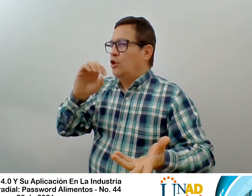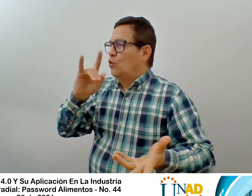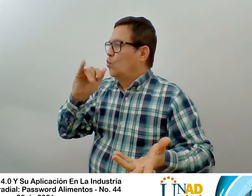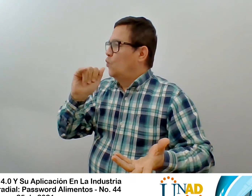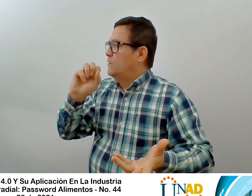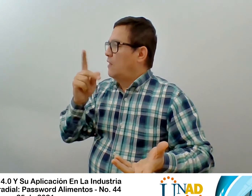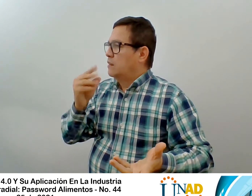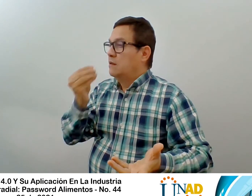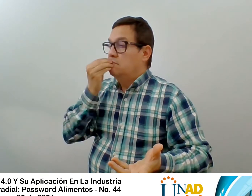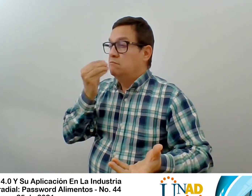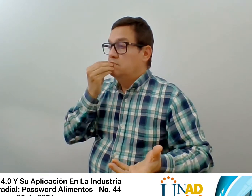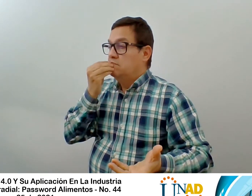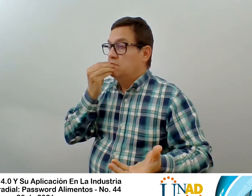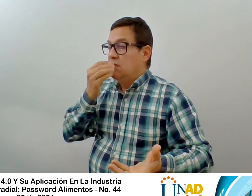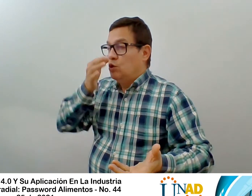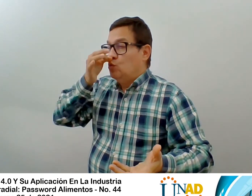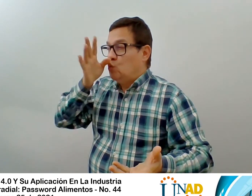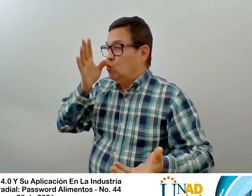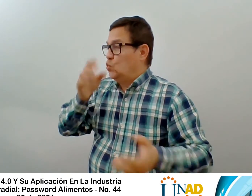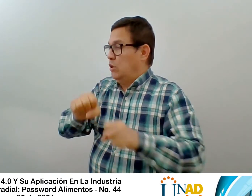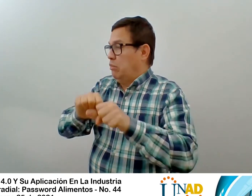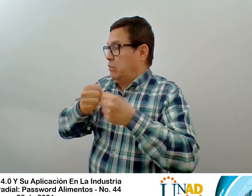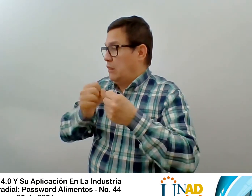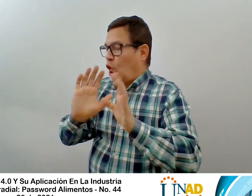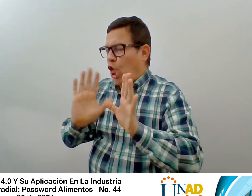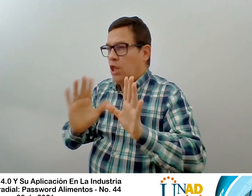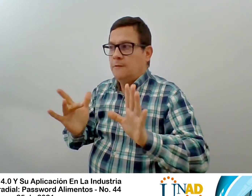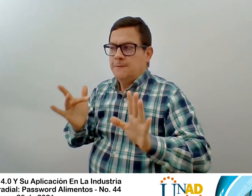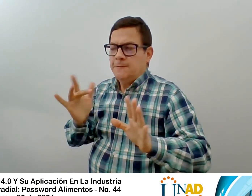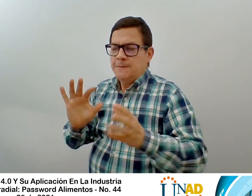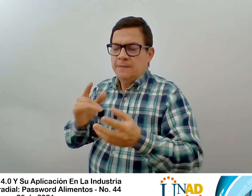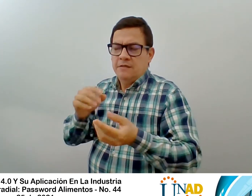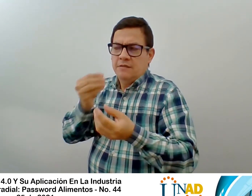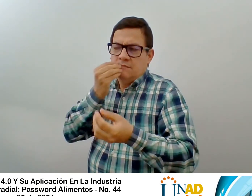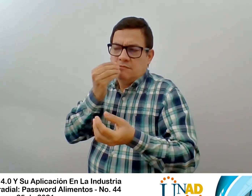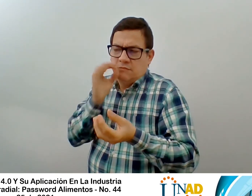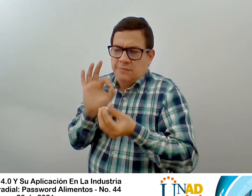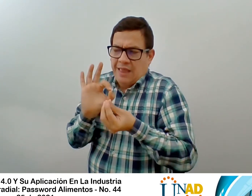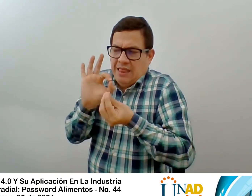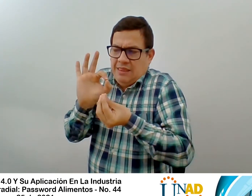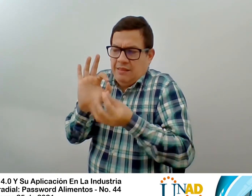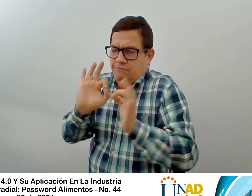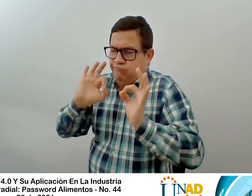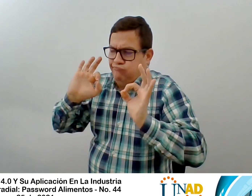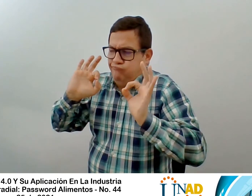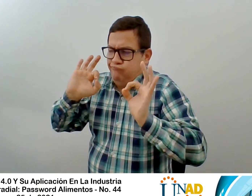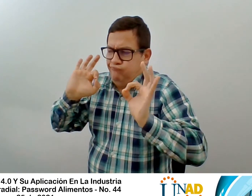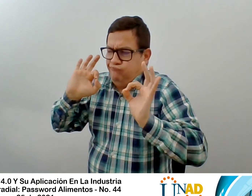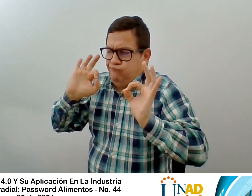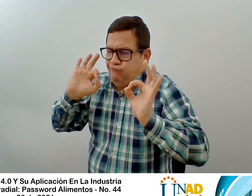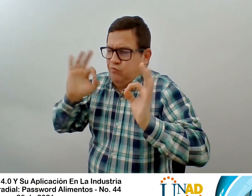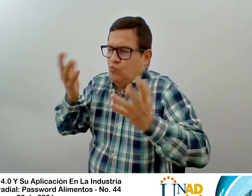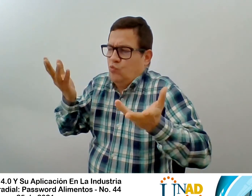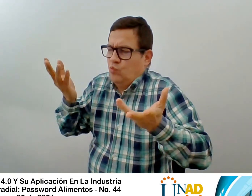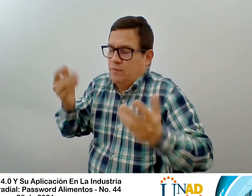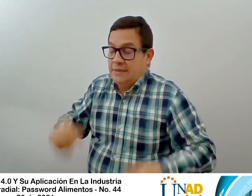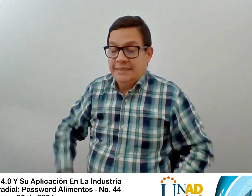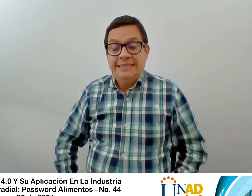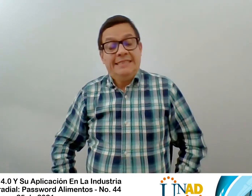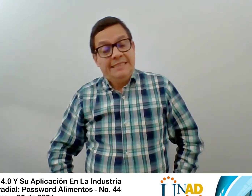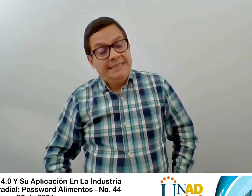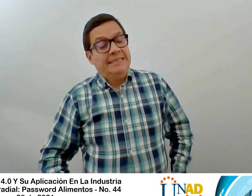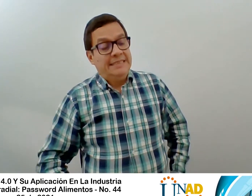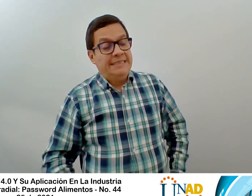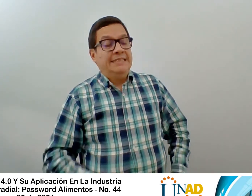alimentaria? Realmente la seguridad e inocuidad alimentaria es uno de los temas clave en la producción de alimentos. Aún no se